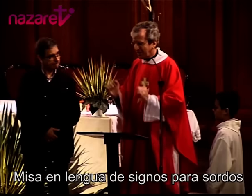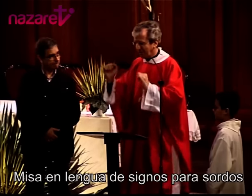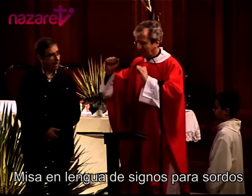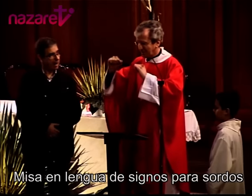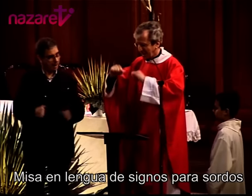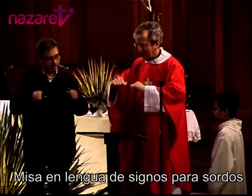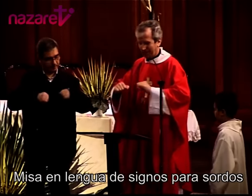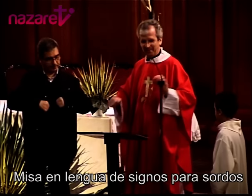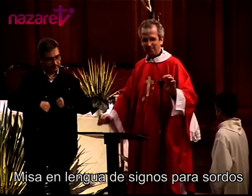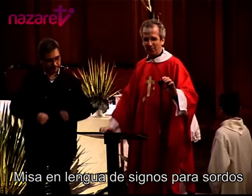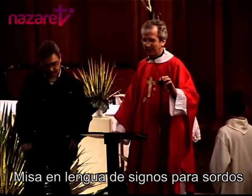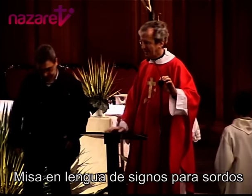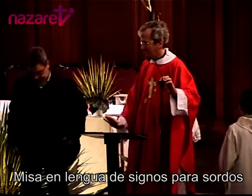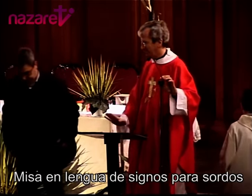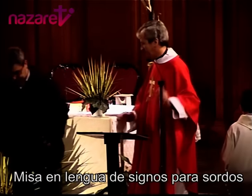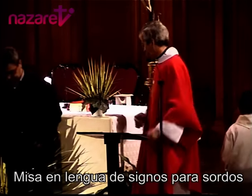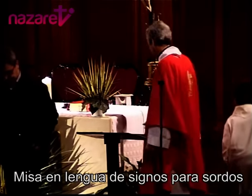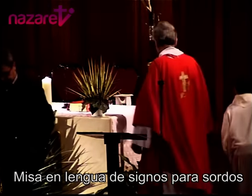de los siglos.